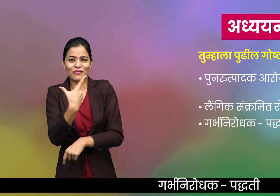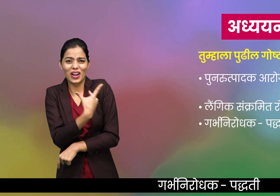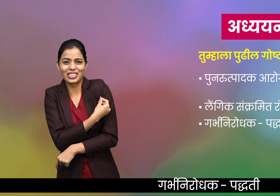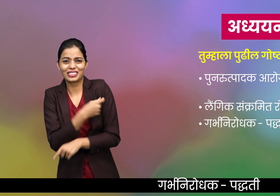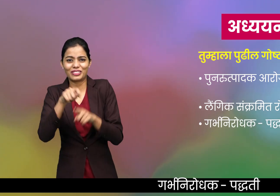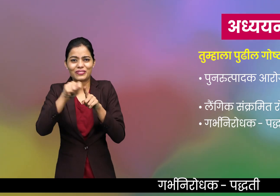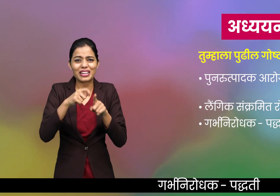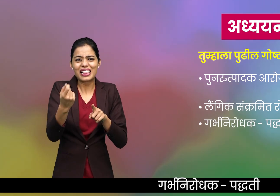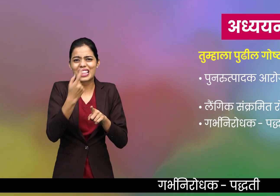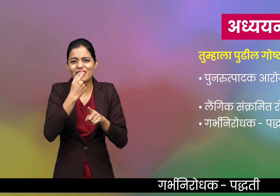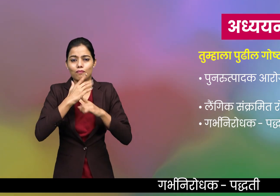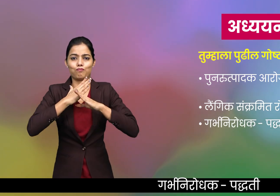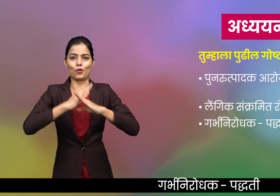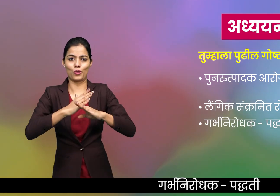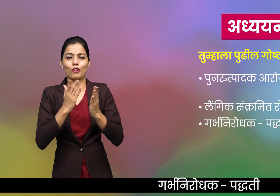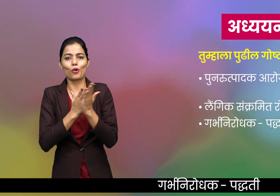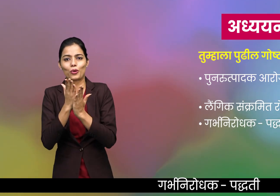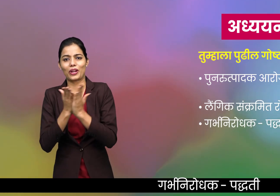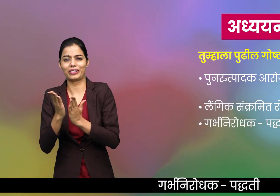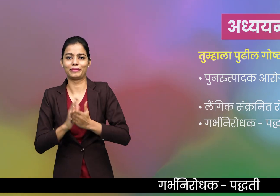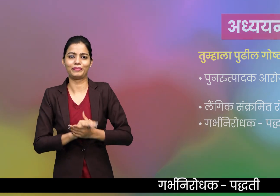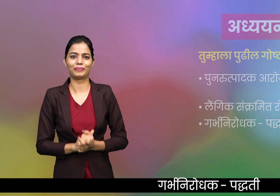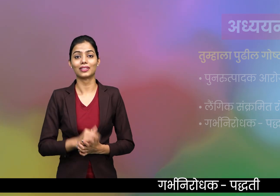गर्भनिरोधक पद्धती.